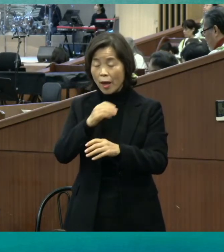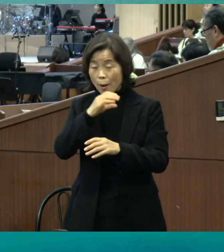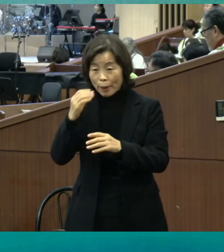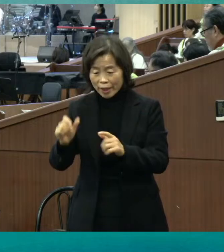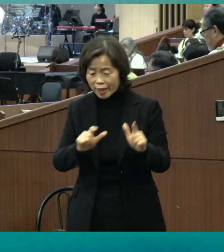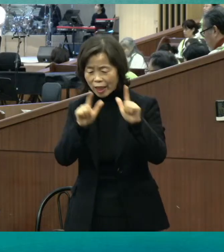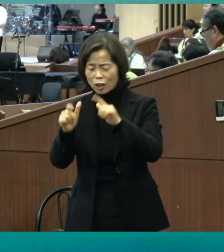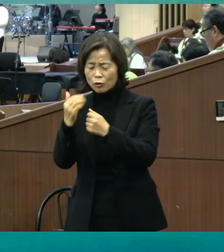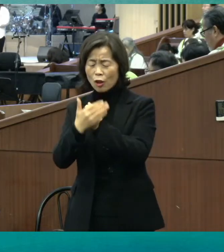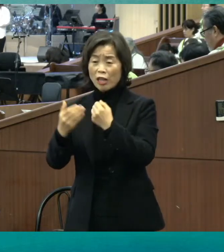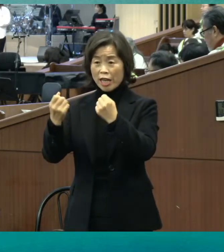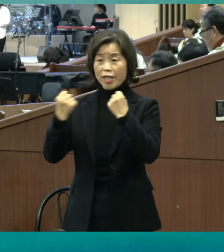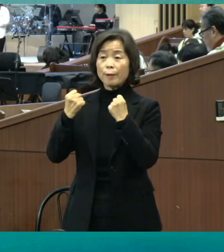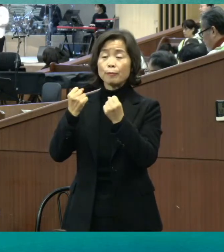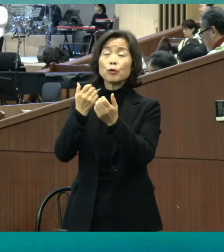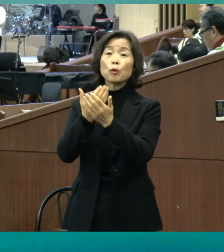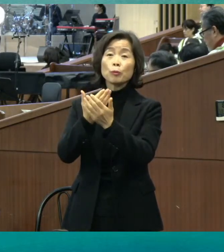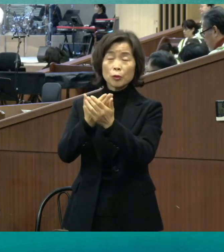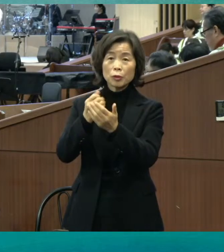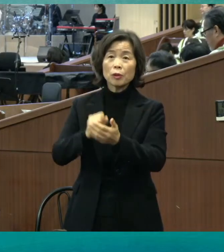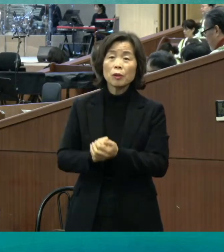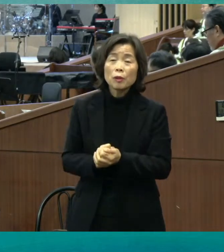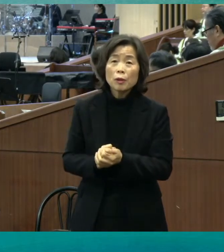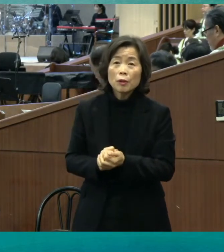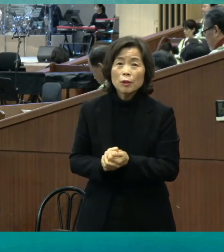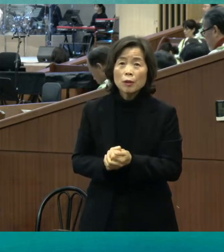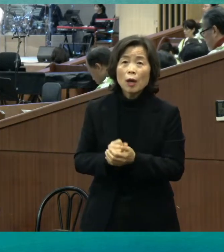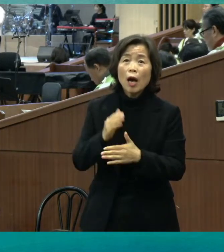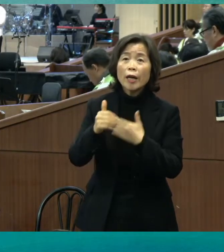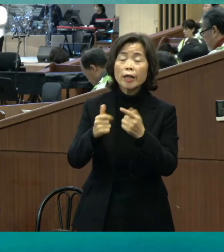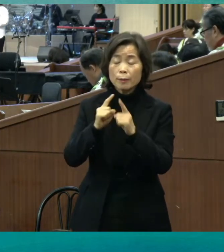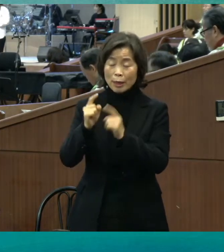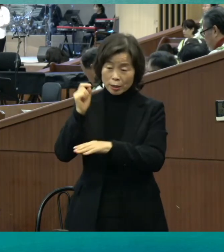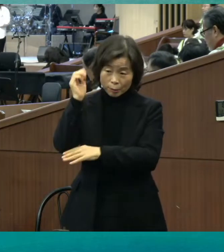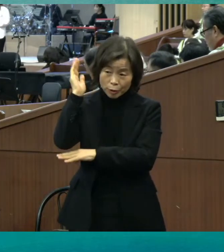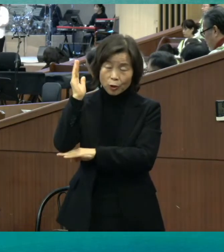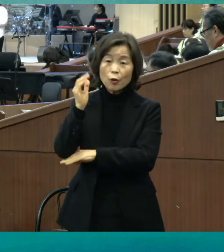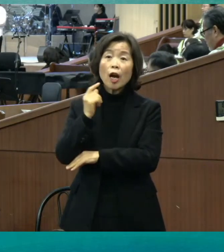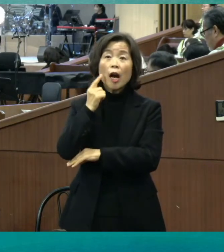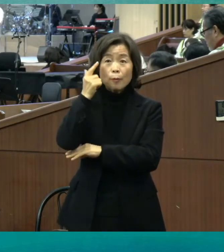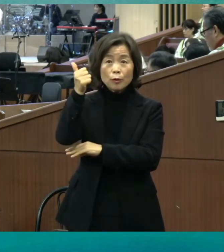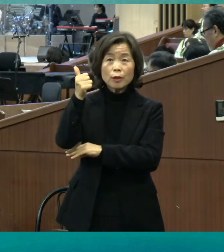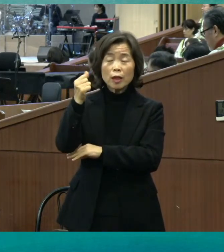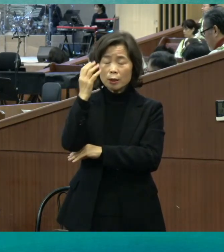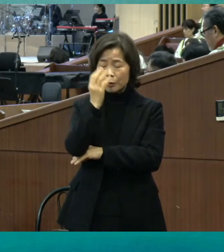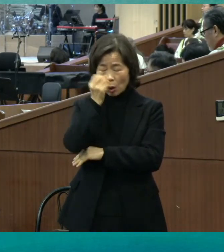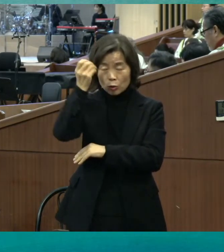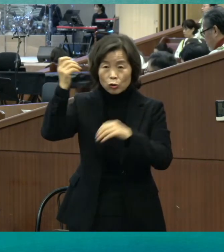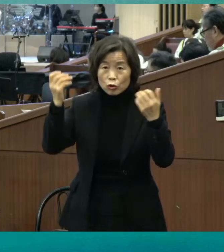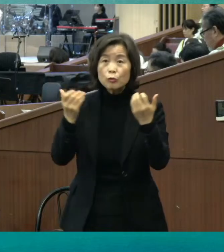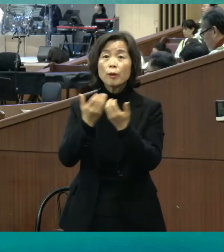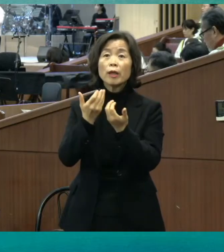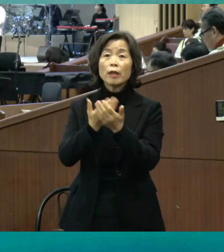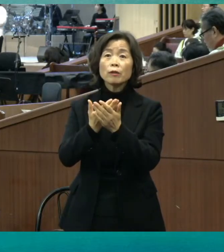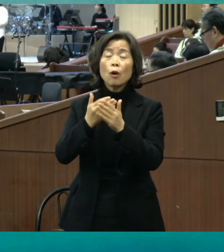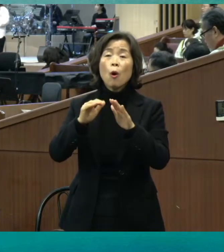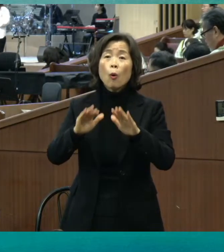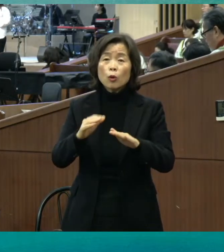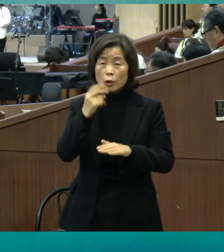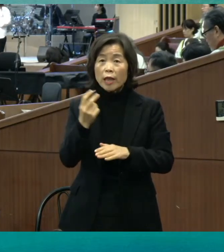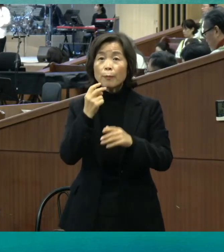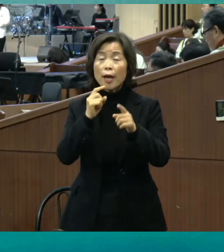힘을 허락하여 주시옵소서 말씀 전하시는 목사님에게 능력 더하여 주셔 오늘도 생명의